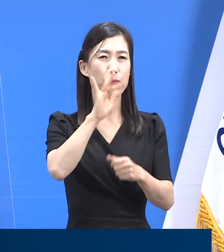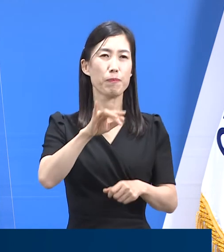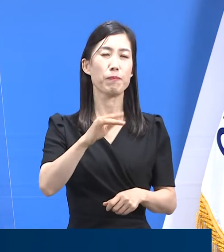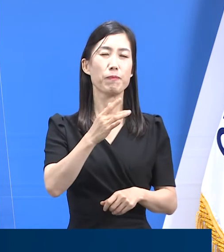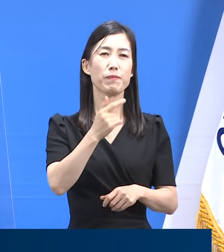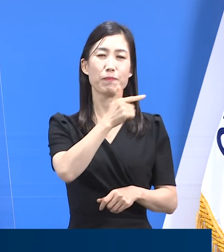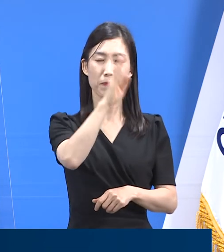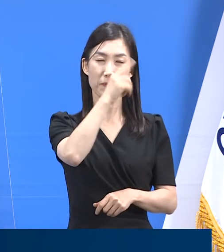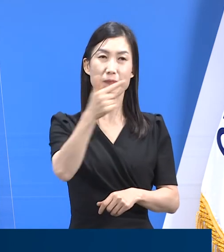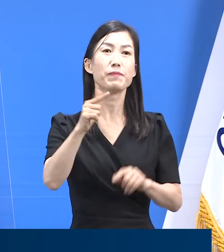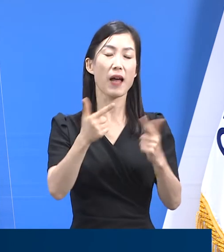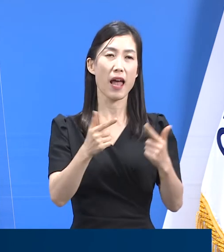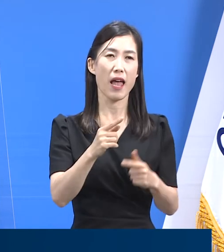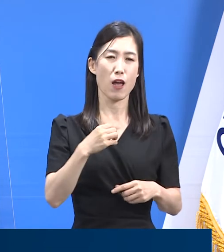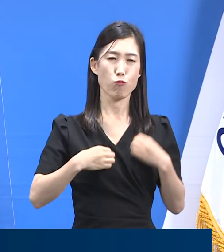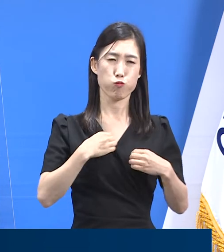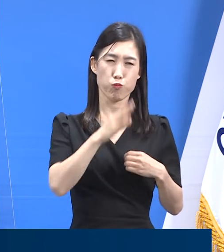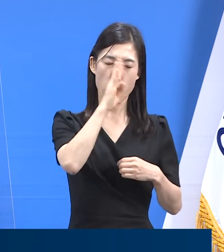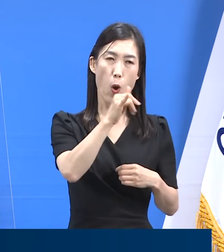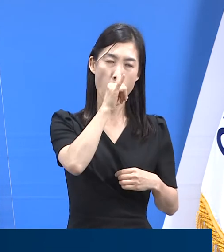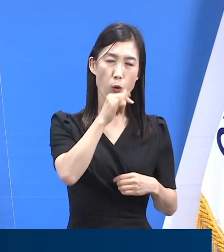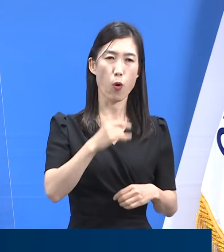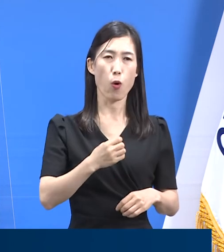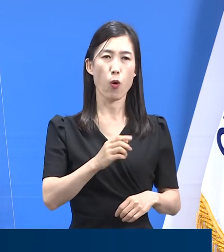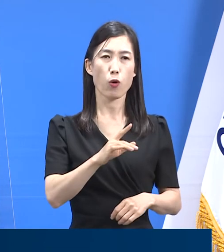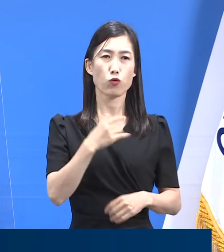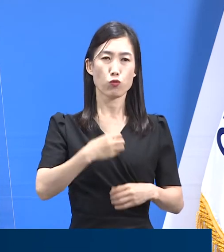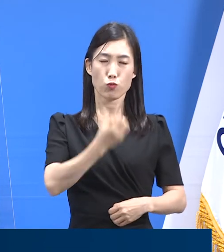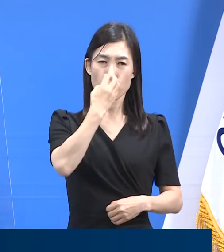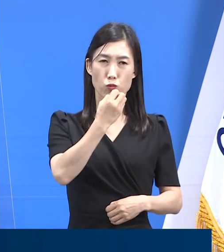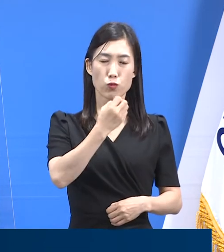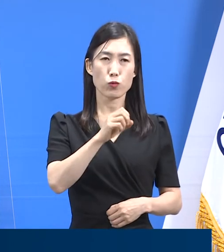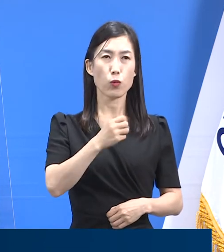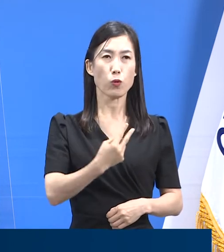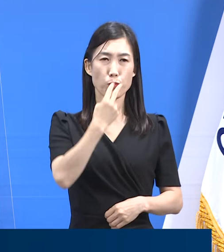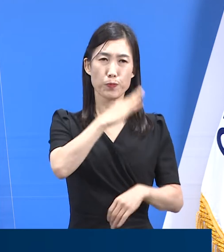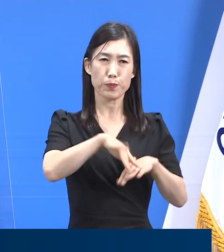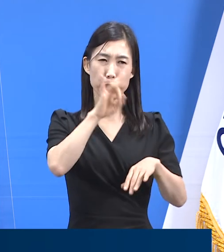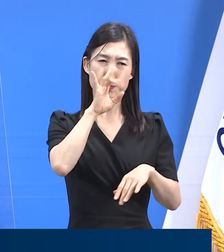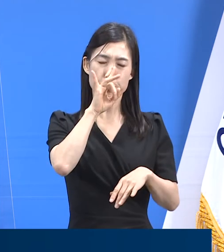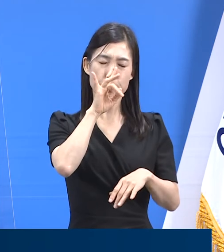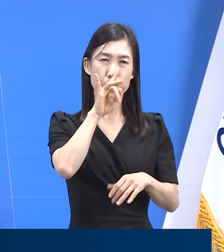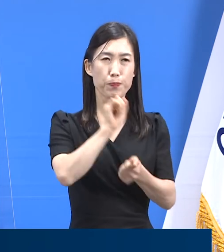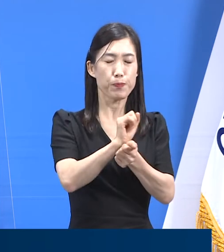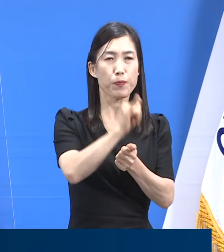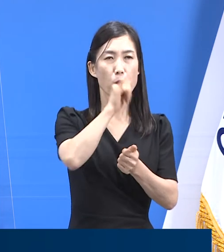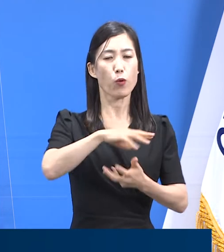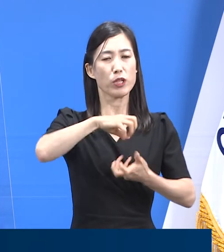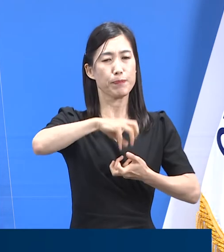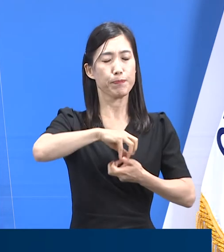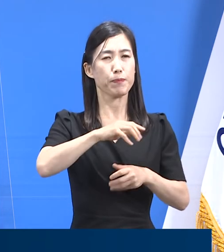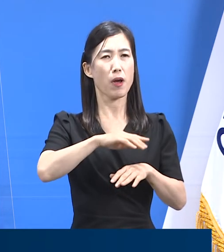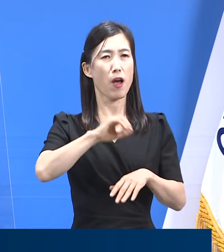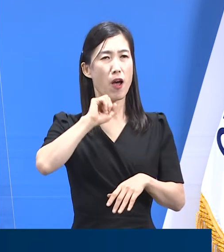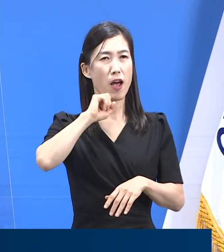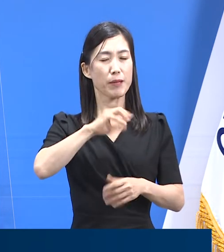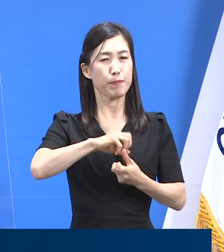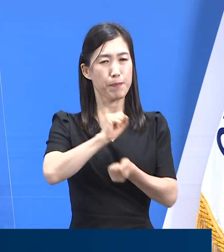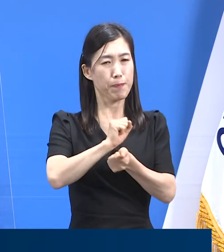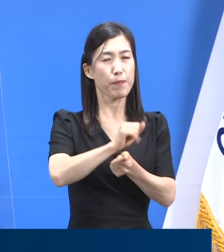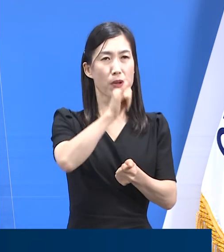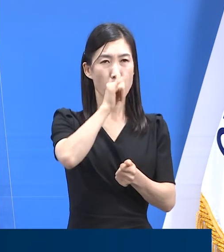사례 211건, 아나필락시스 의심 사례 143건, 심근 신남녀 의심 사례 18건, 그리고 사망